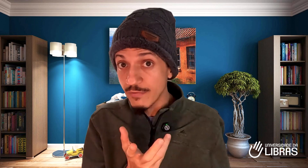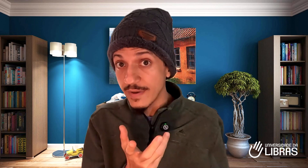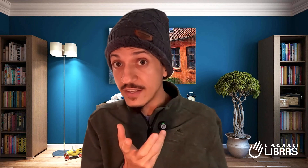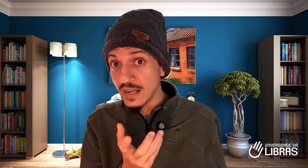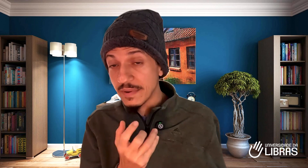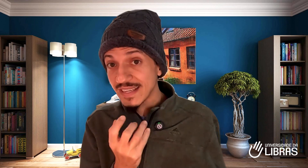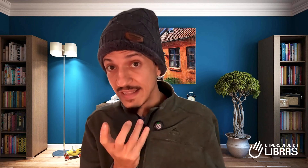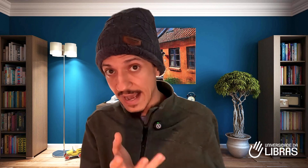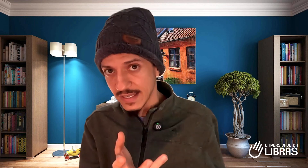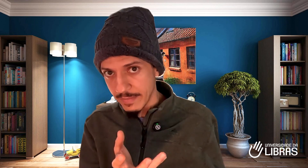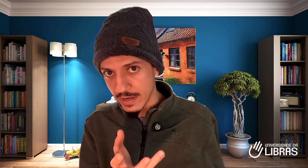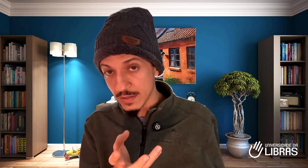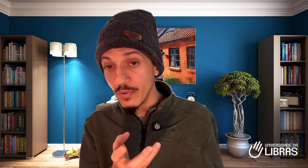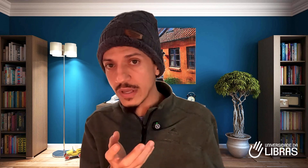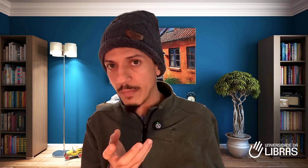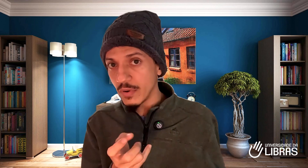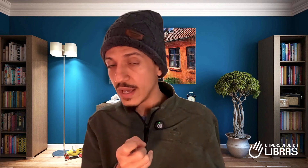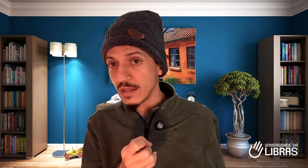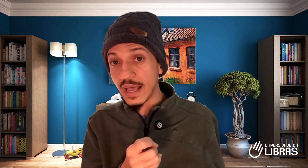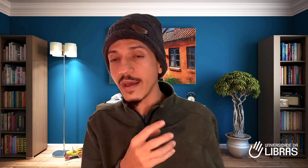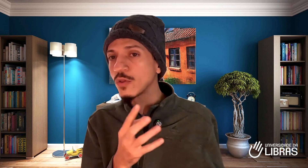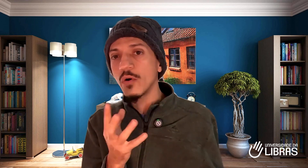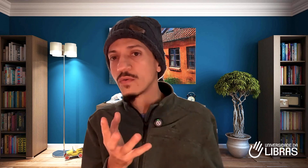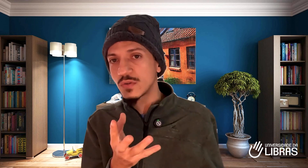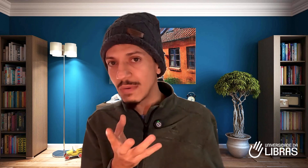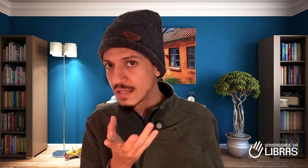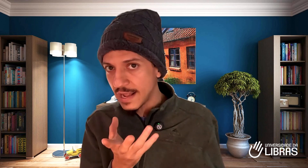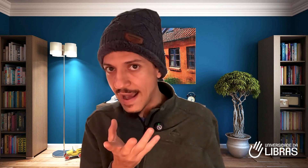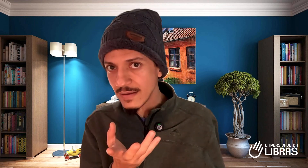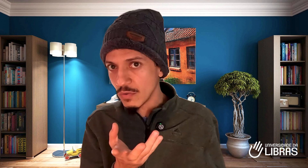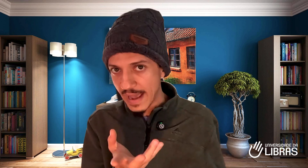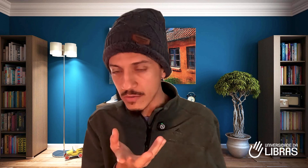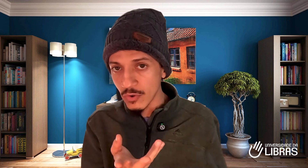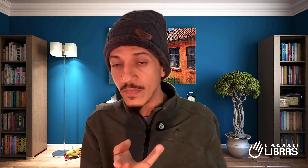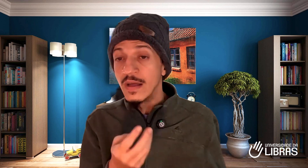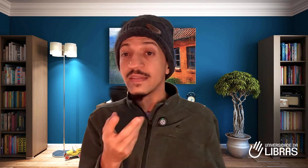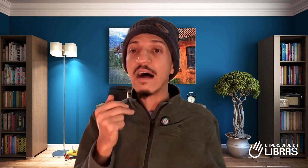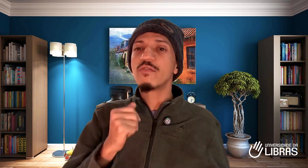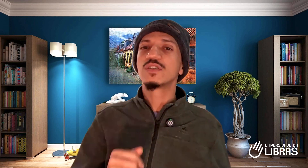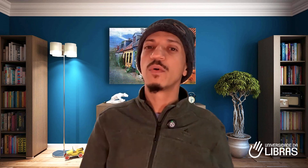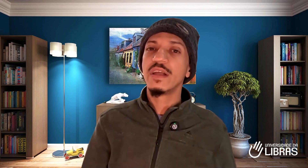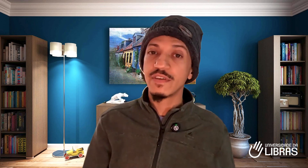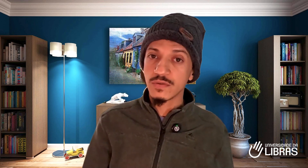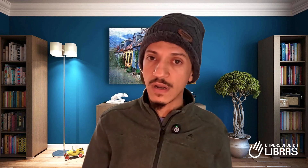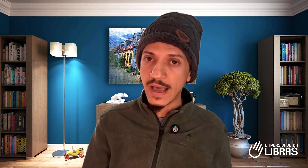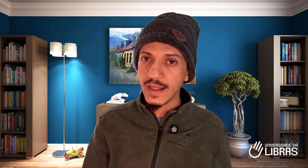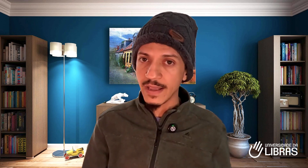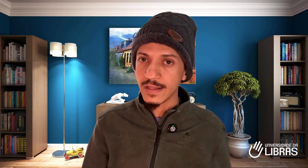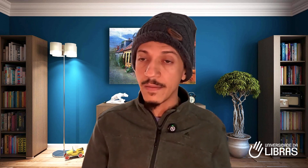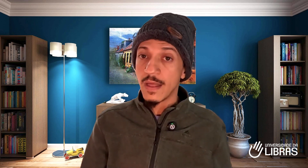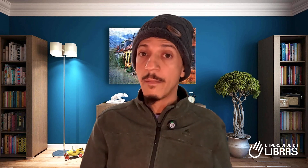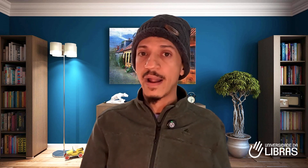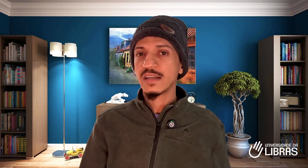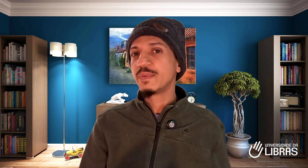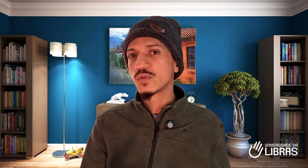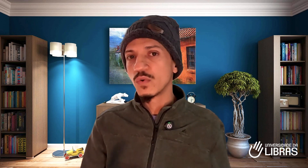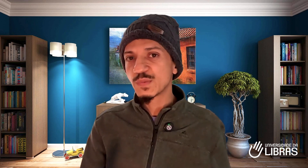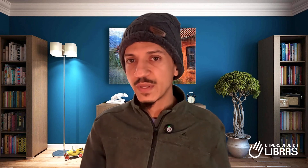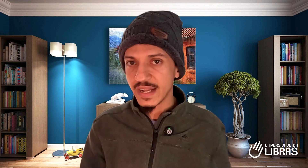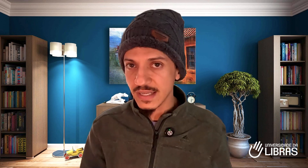em Libras em 10 semanas. Por quê? Porque nem todos os materiais do método estavam disponíveis online ainda para as pessoas poderem acessar.